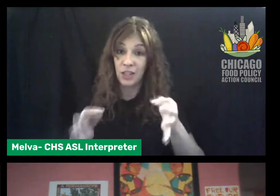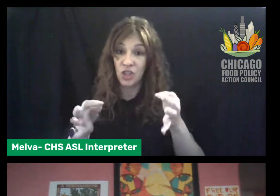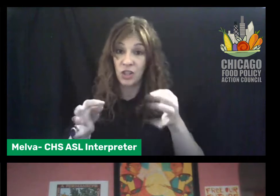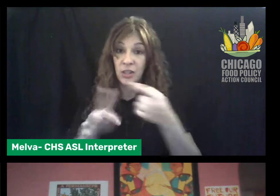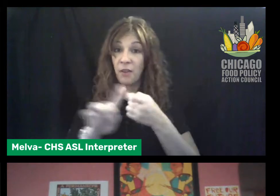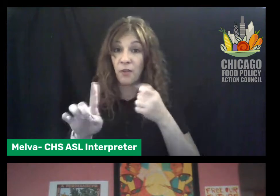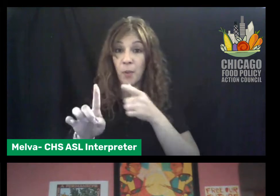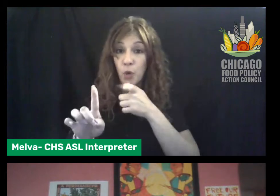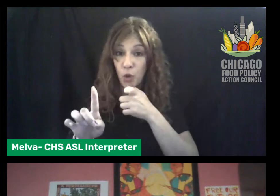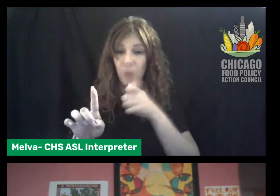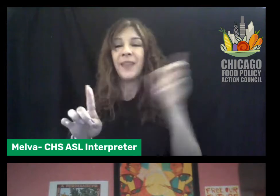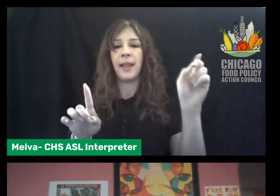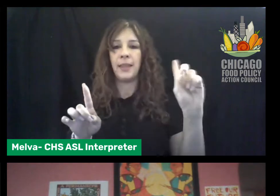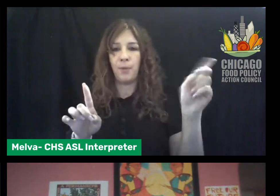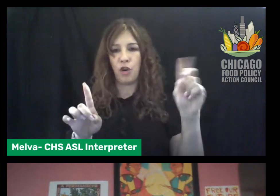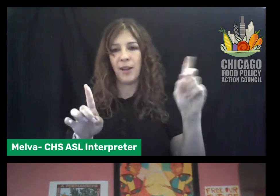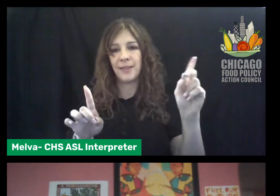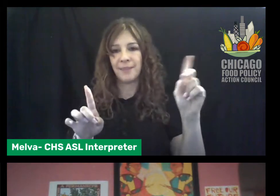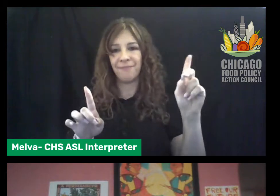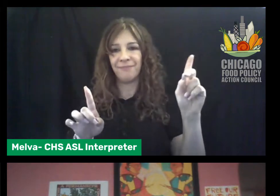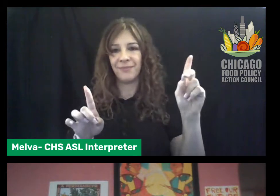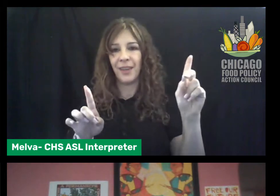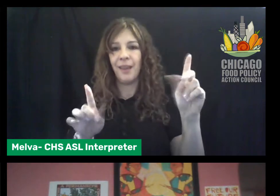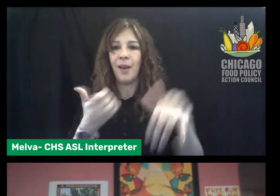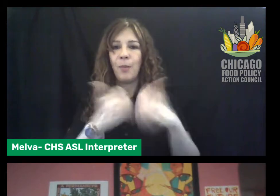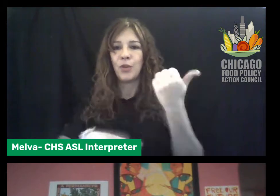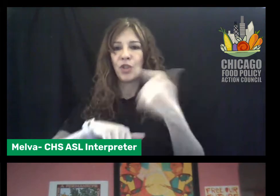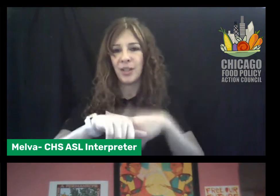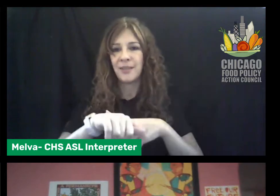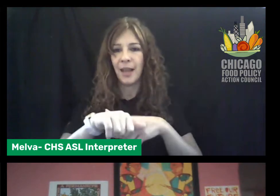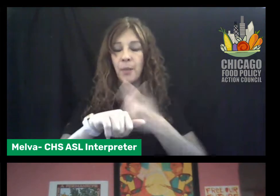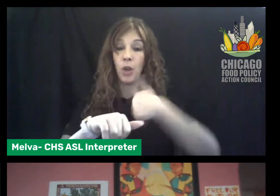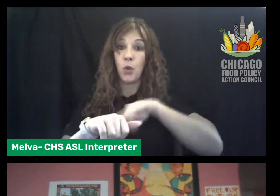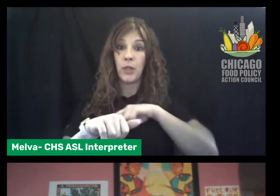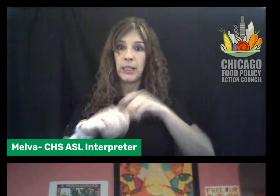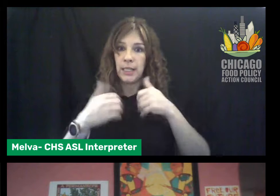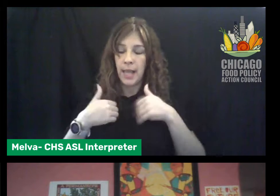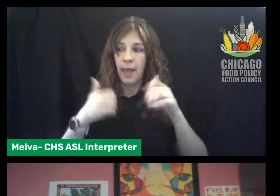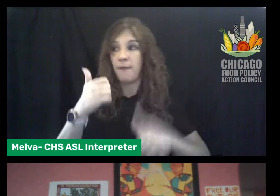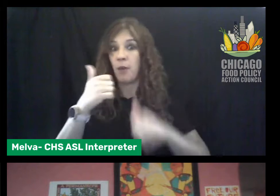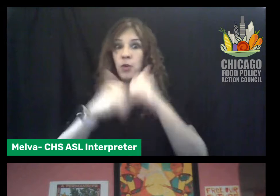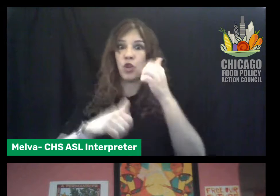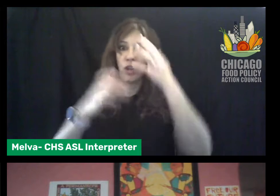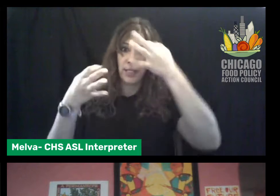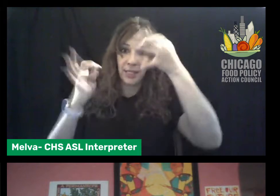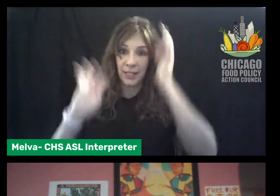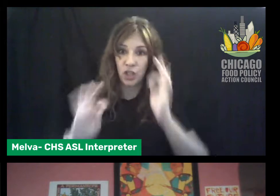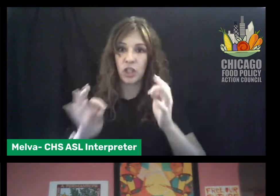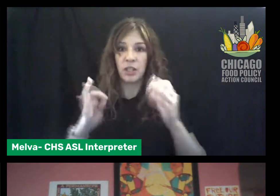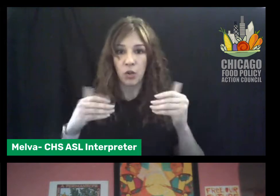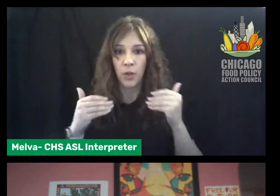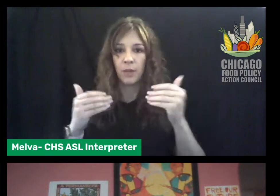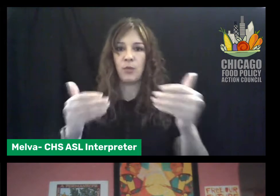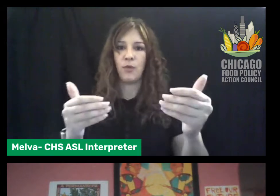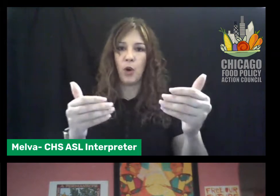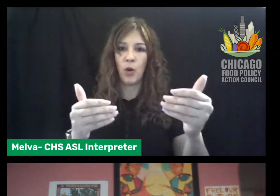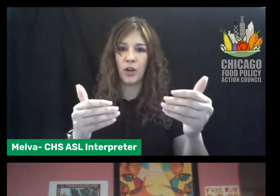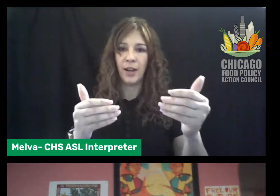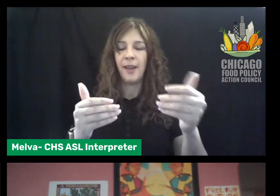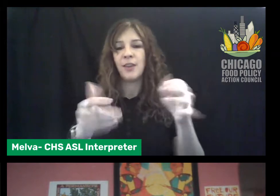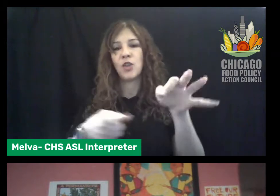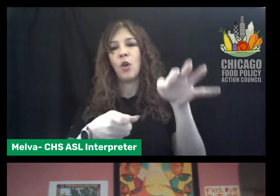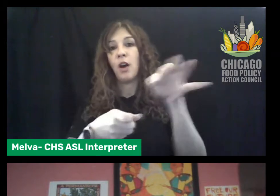mayoría. No tenemos que tener mayoría para poder impulsar las cuestiones, un miembro, un voto, creo que es